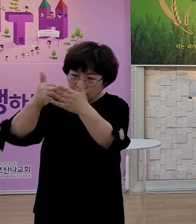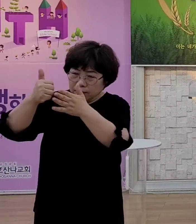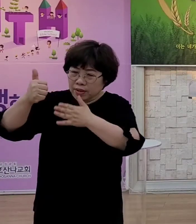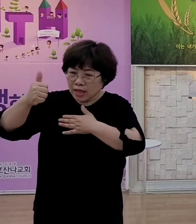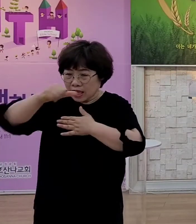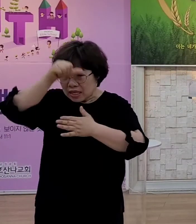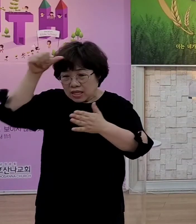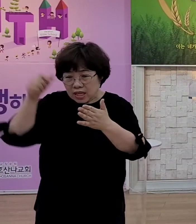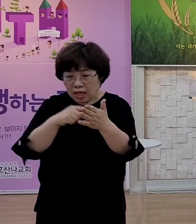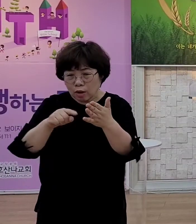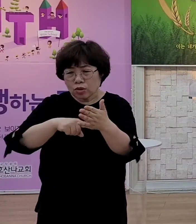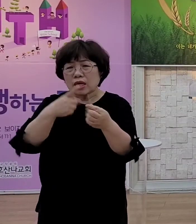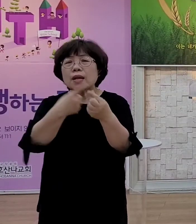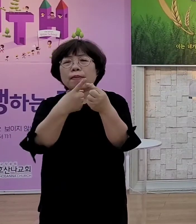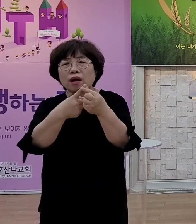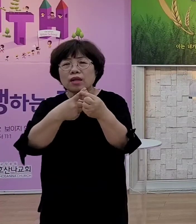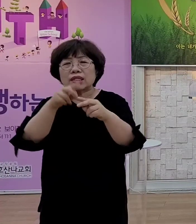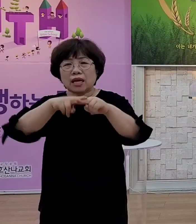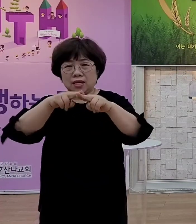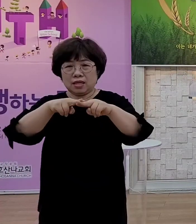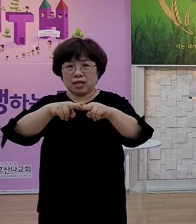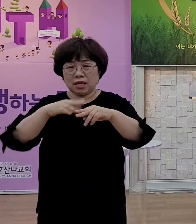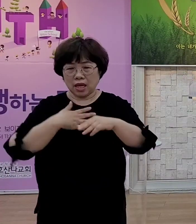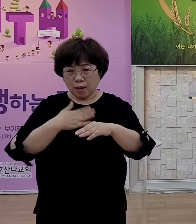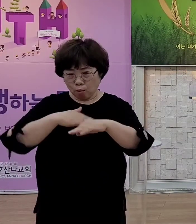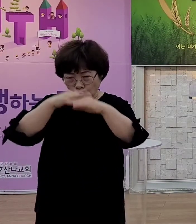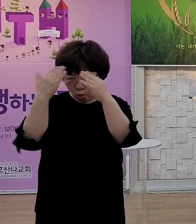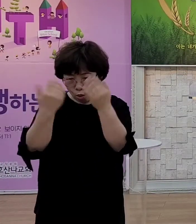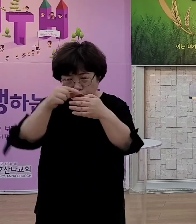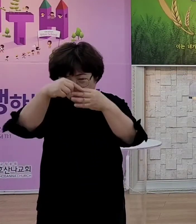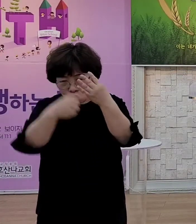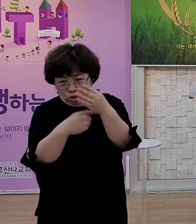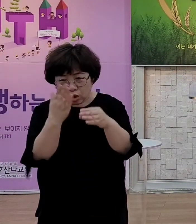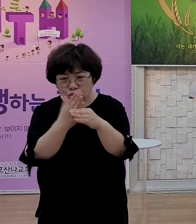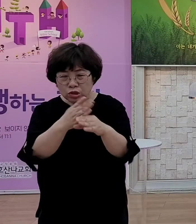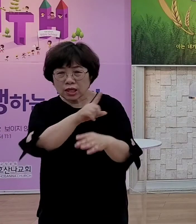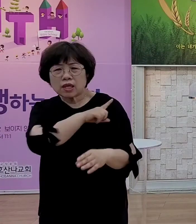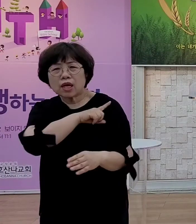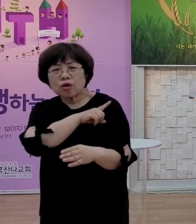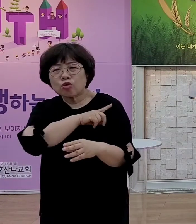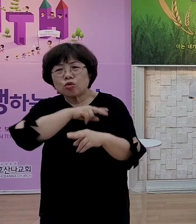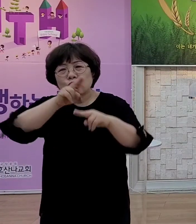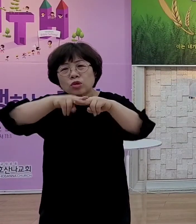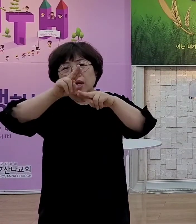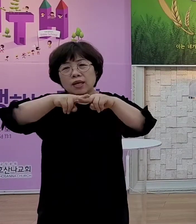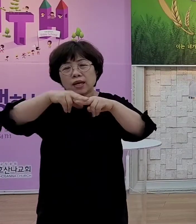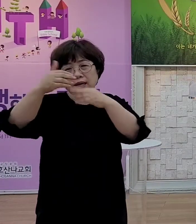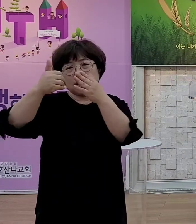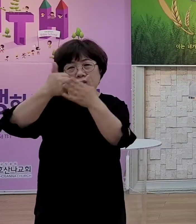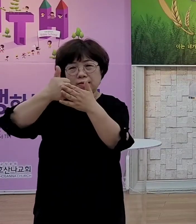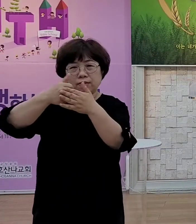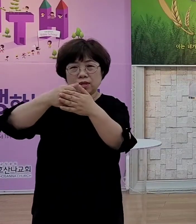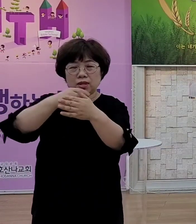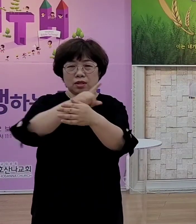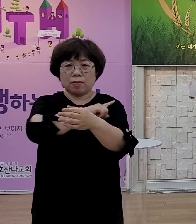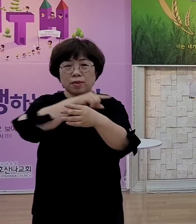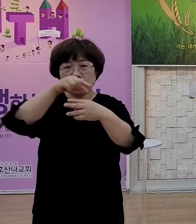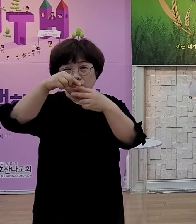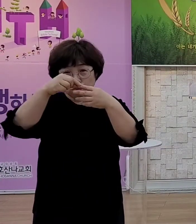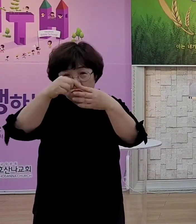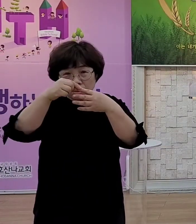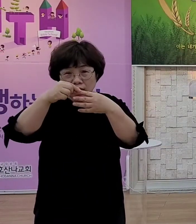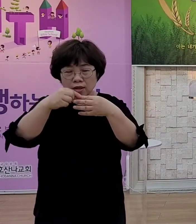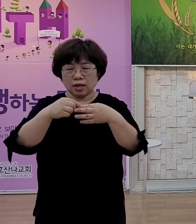1번입니다. 하나님이 내 모든 우선순위의 최우선순위입니다. 이게 처음 것이에요. 처음